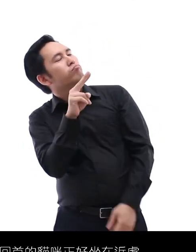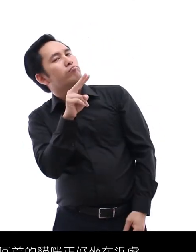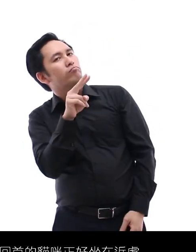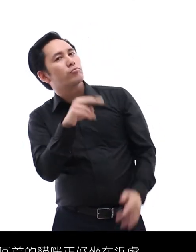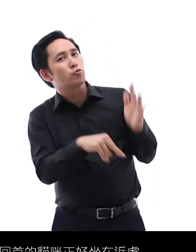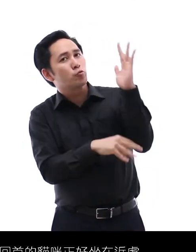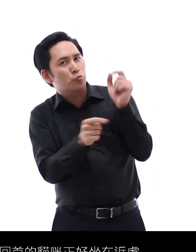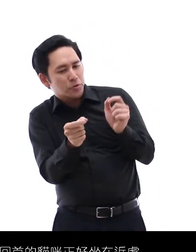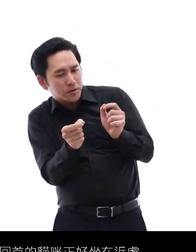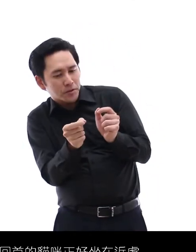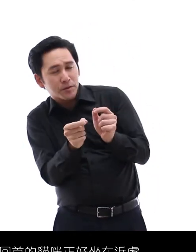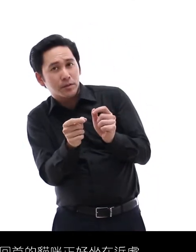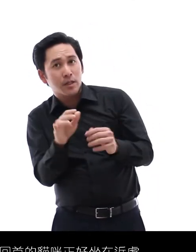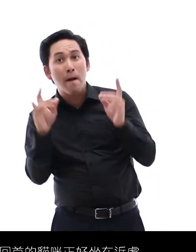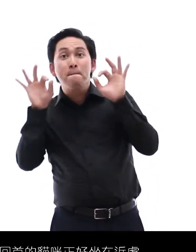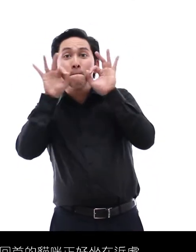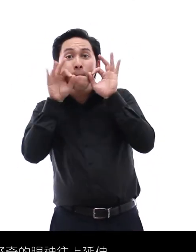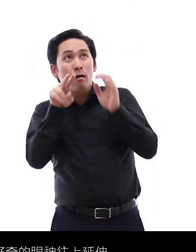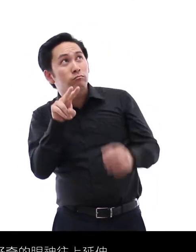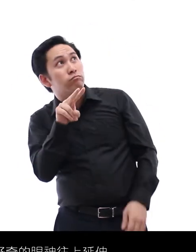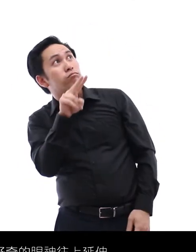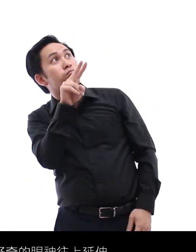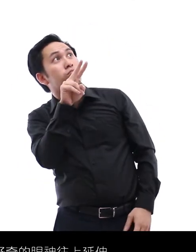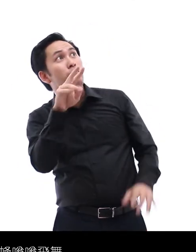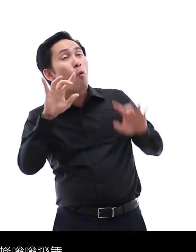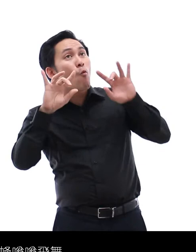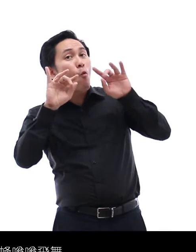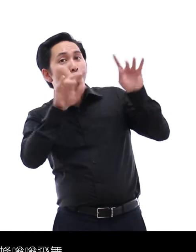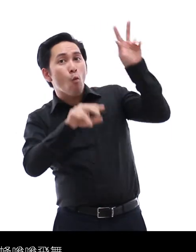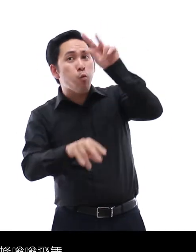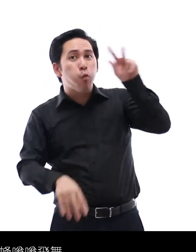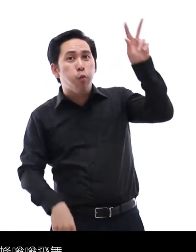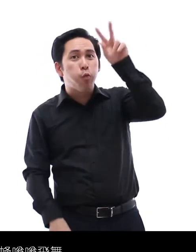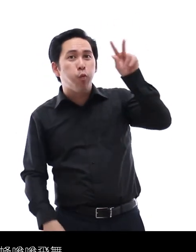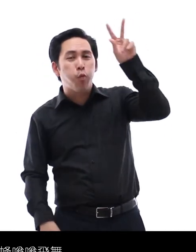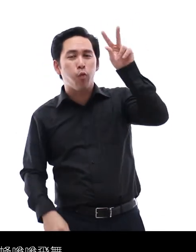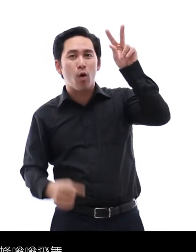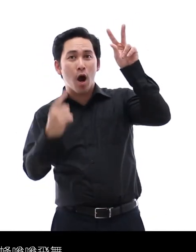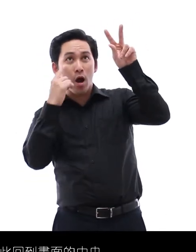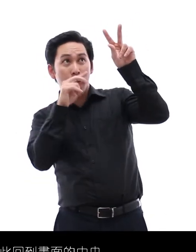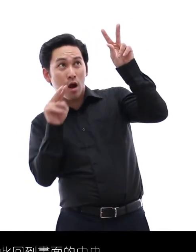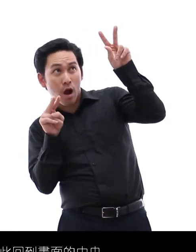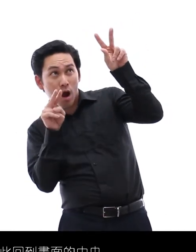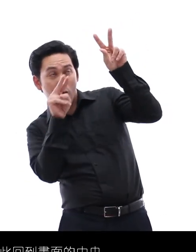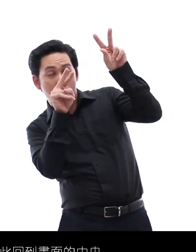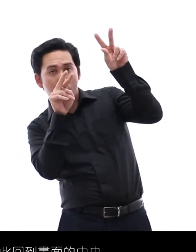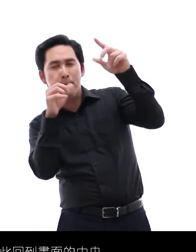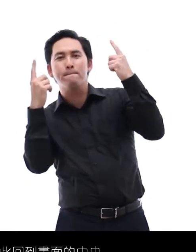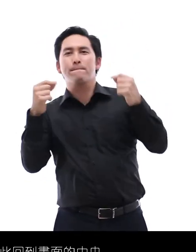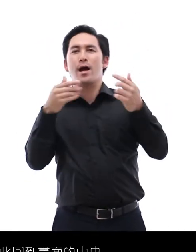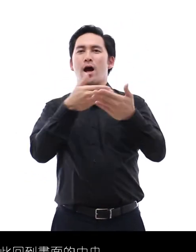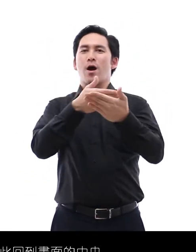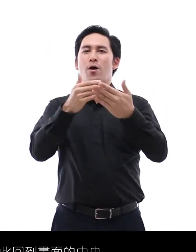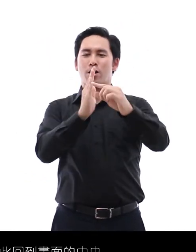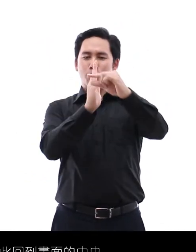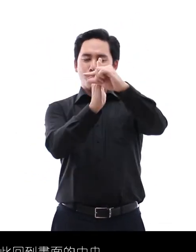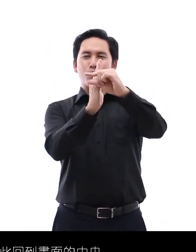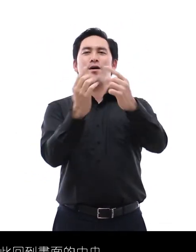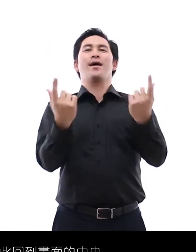咪，眼神往上延伸，一只蜜蜂嗡嗡飞舞，观者的视线在此回到画面的